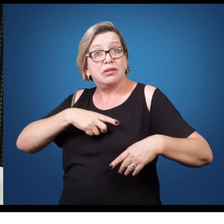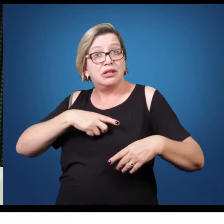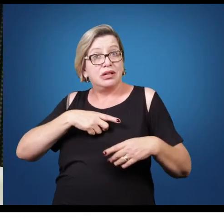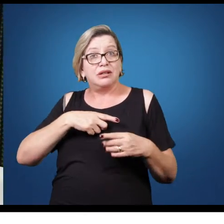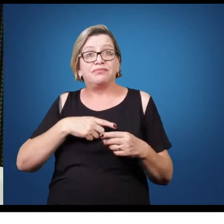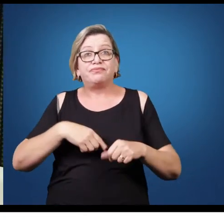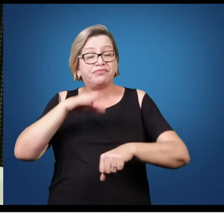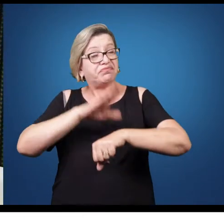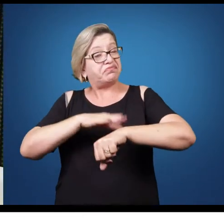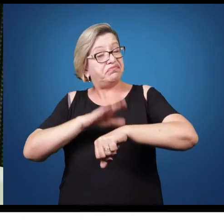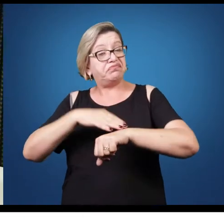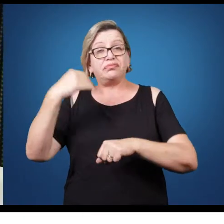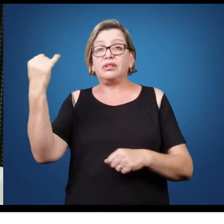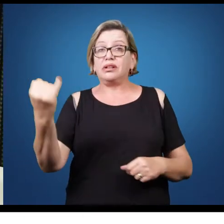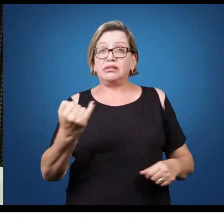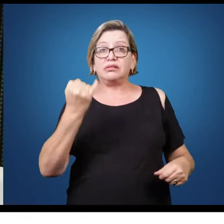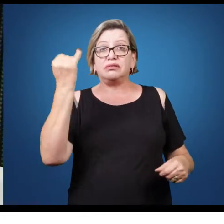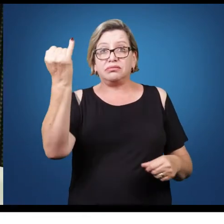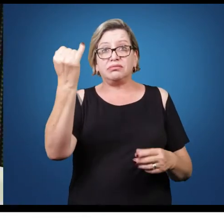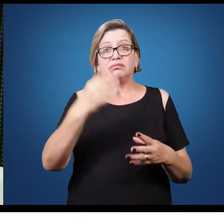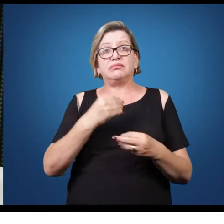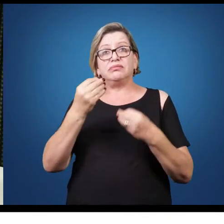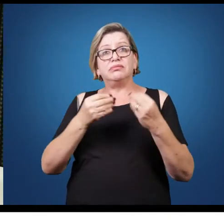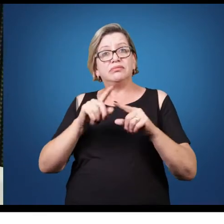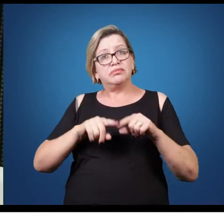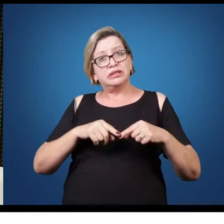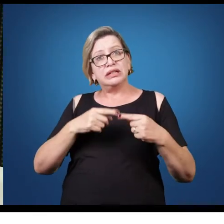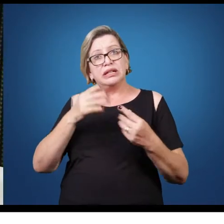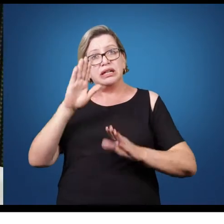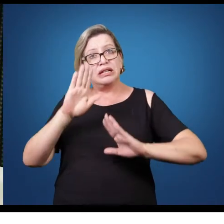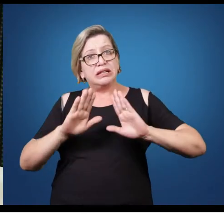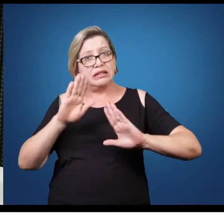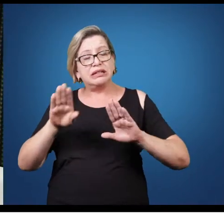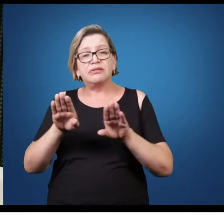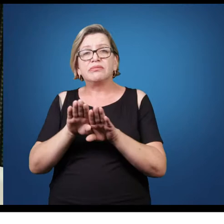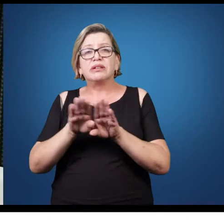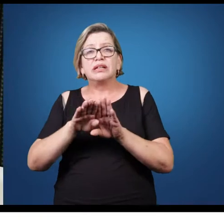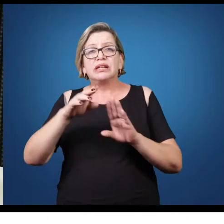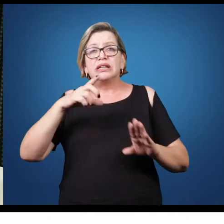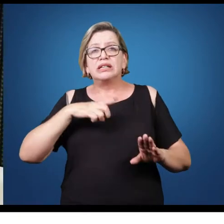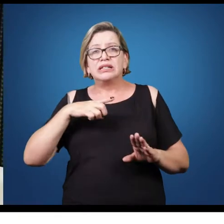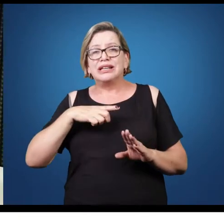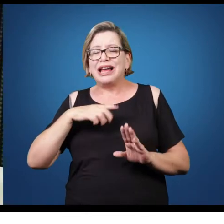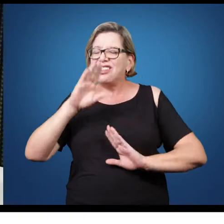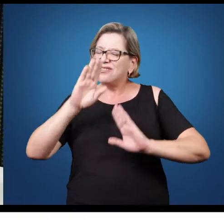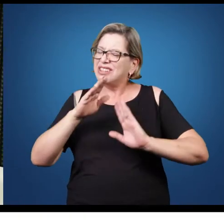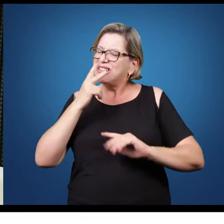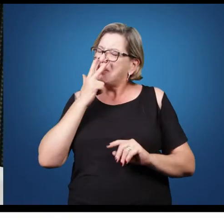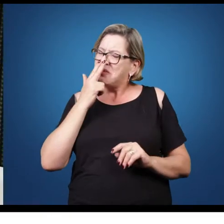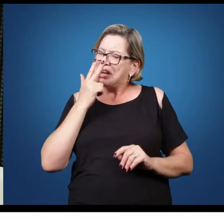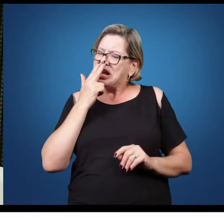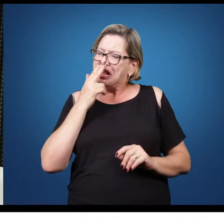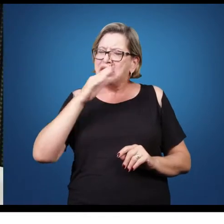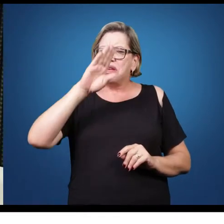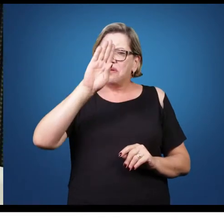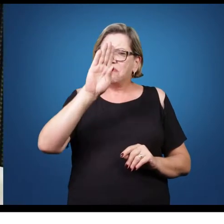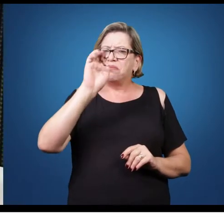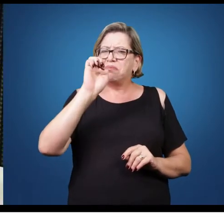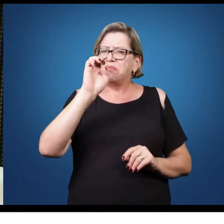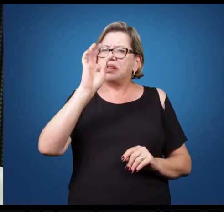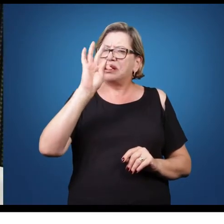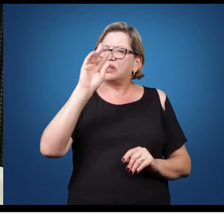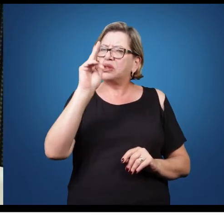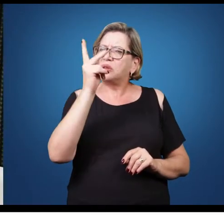momento mas talvez houve uma espécie de idolatria beethoven no final da sua vida em viena